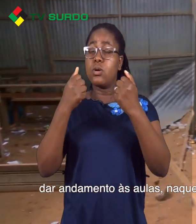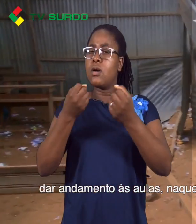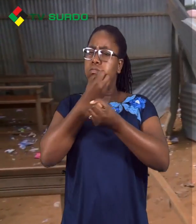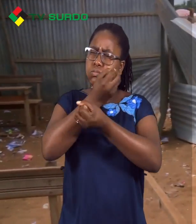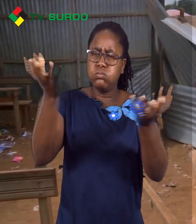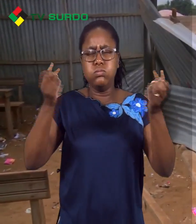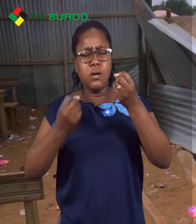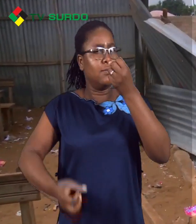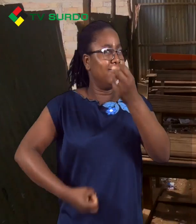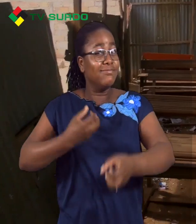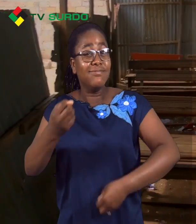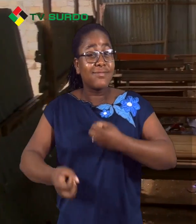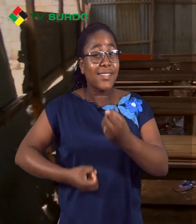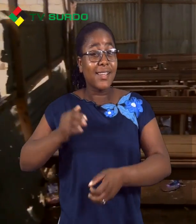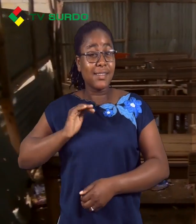primário.